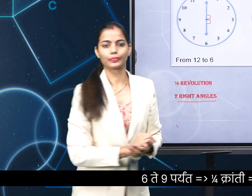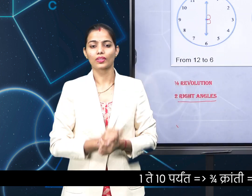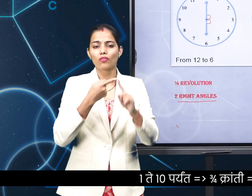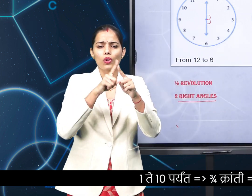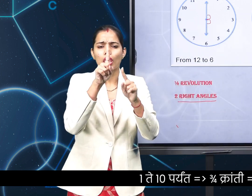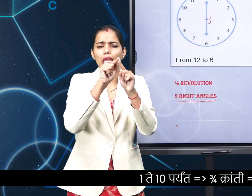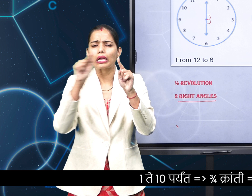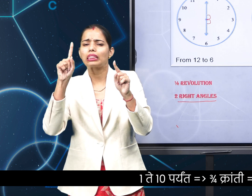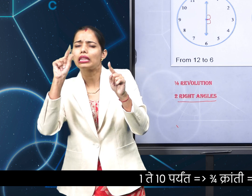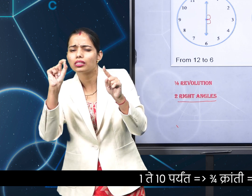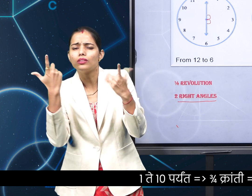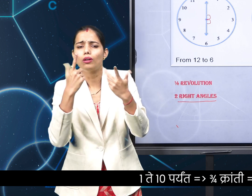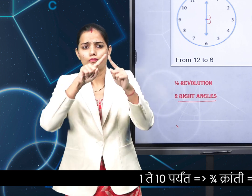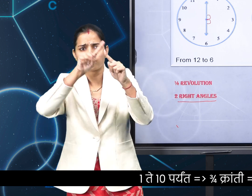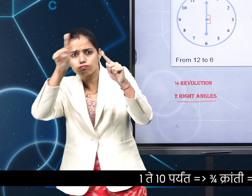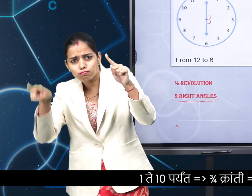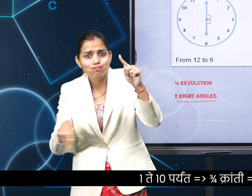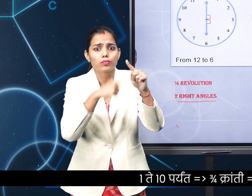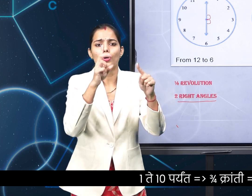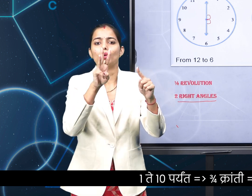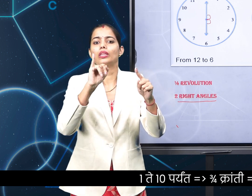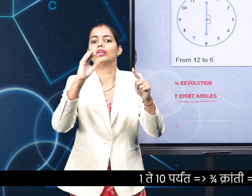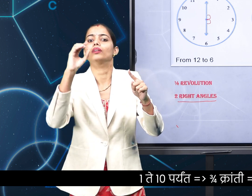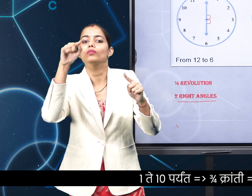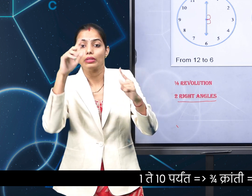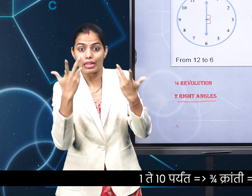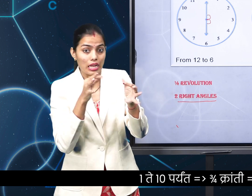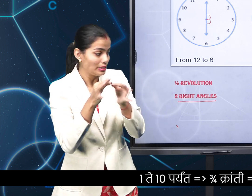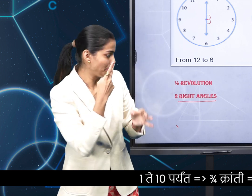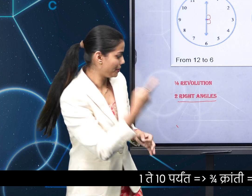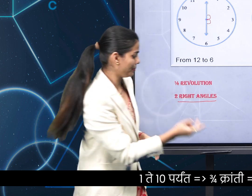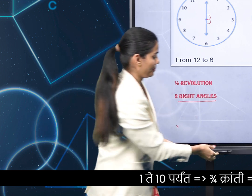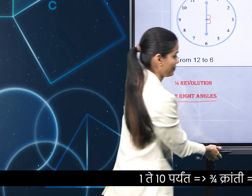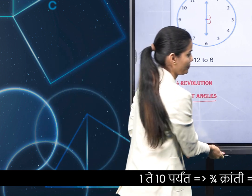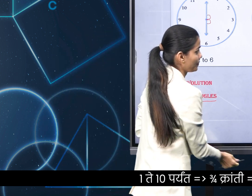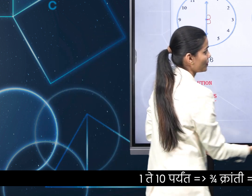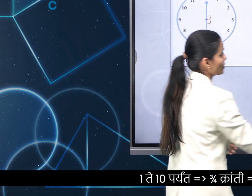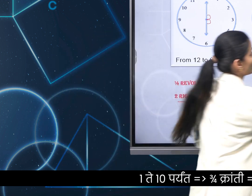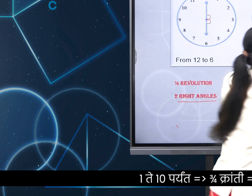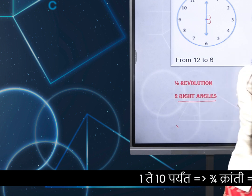1 ते 10 पर्यंत बरोबर मोठा आहे 3/4 क्रांती बरोबर 3 काटकोन.